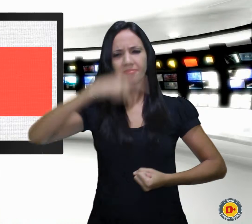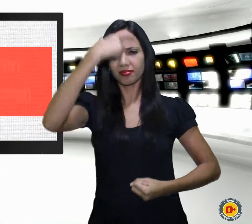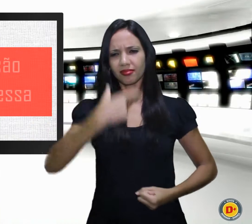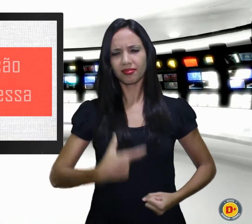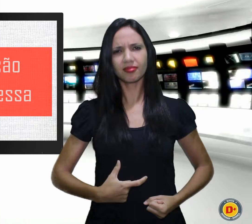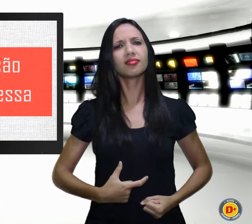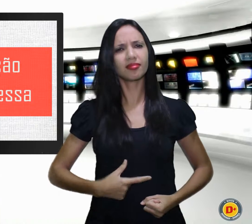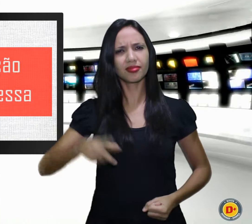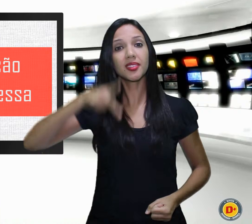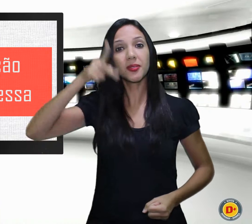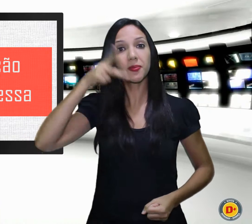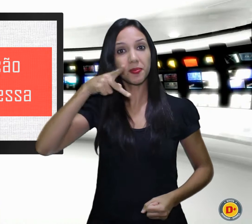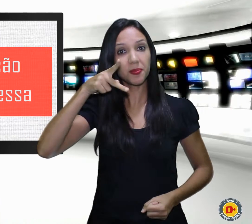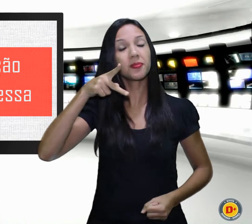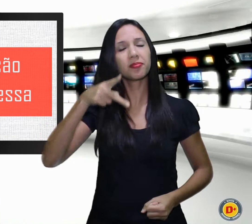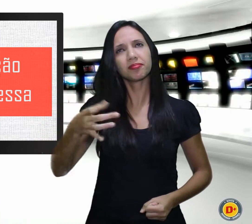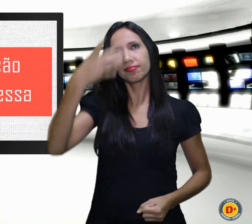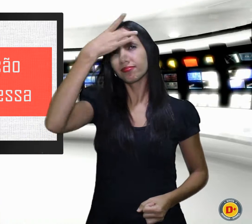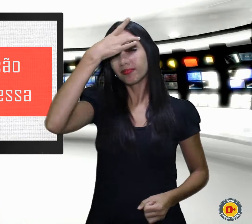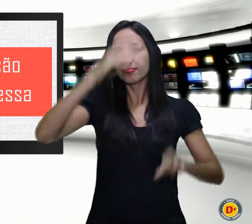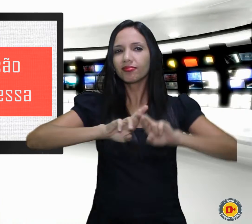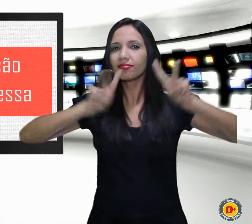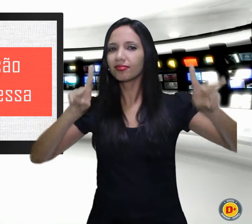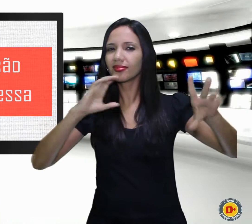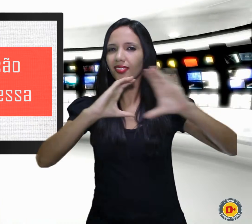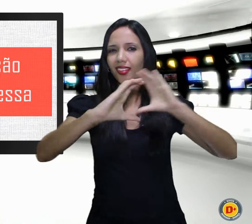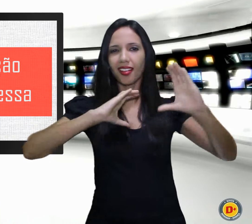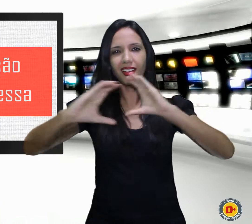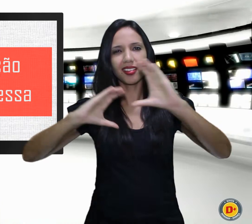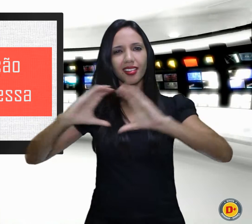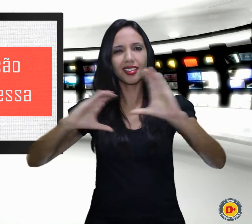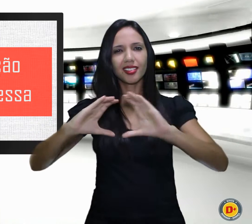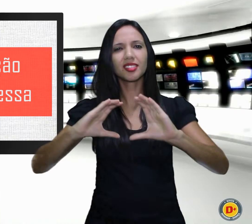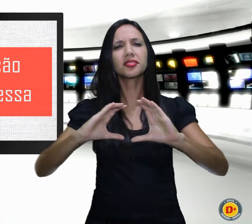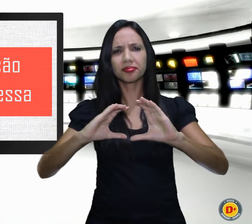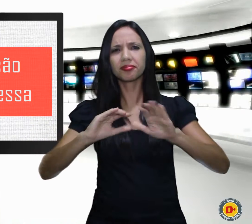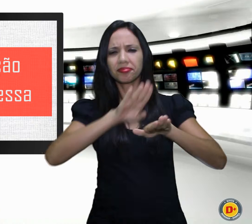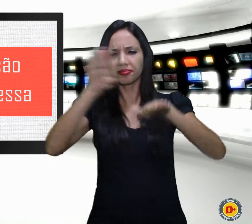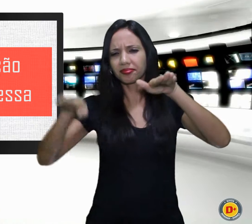política, consciente de sua diferença comunicativa que o coloca em uma minoria linguística.